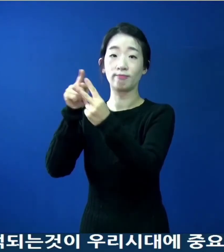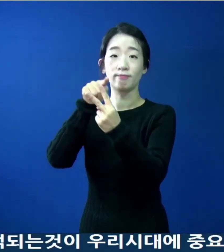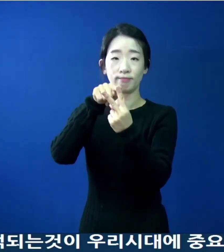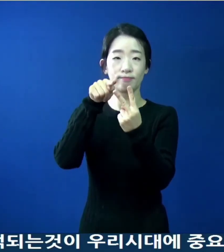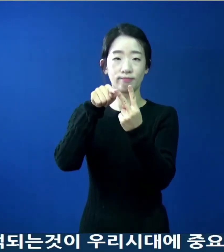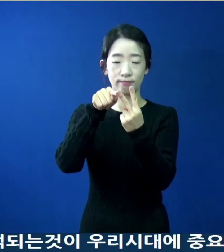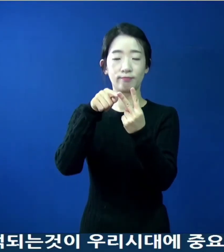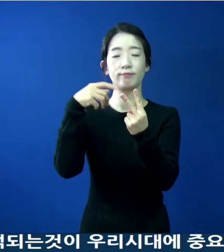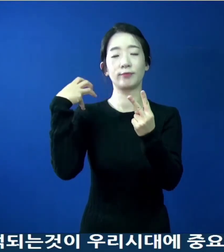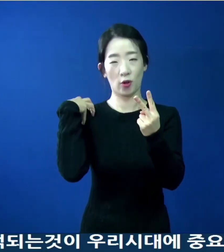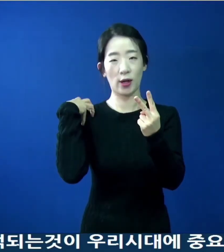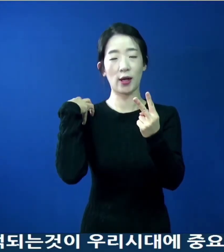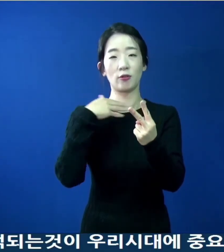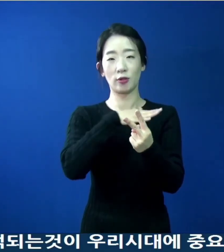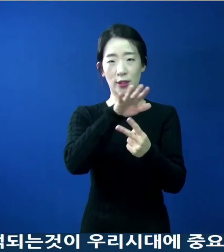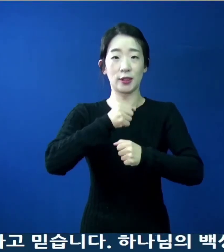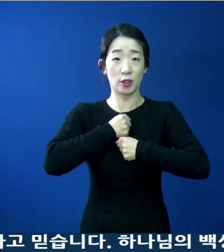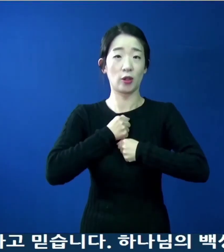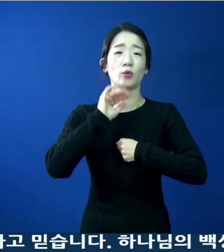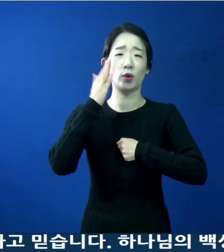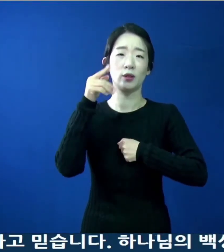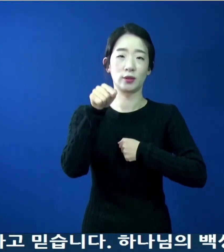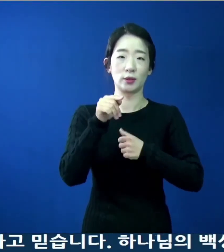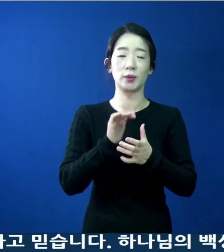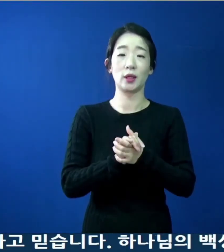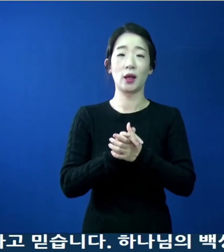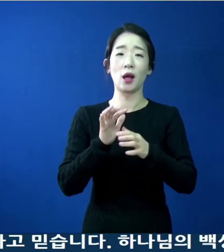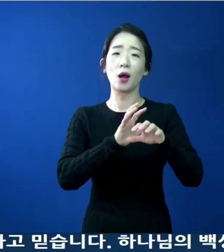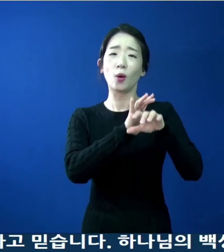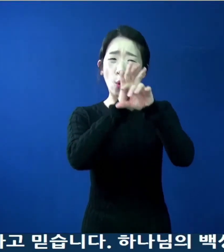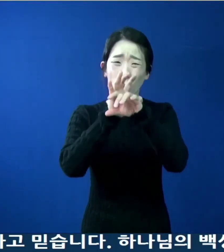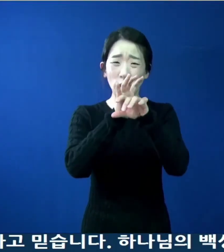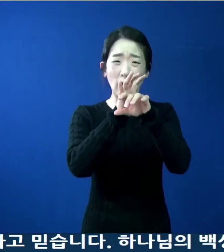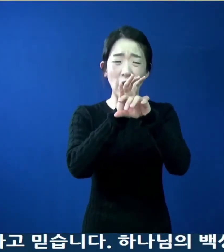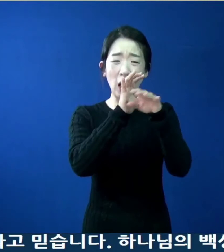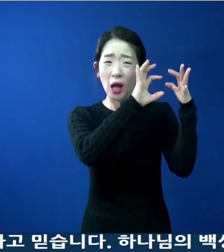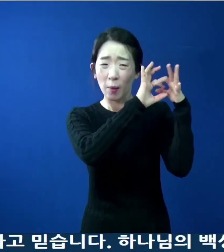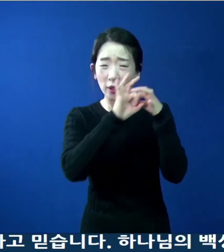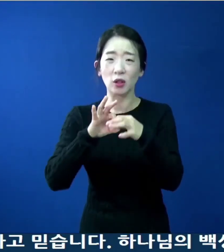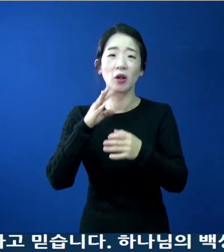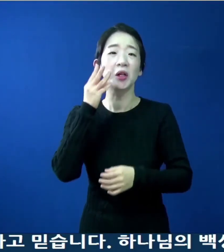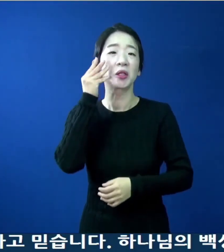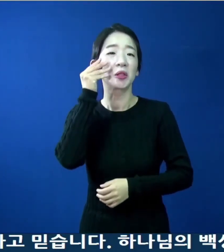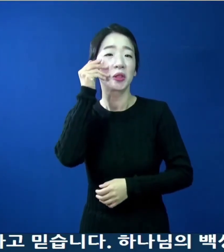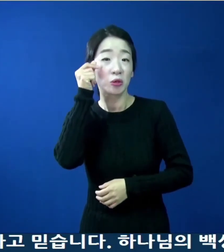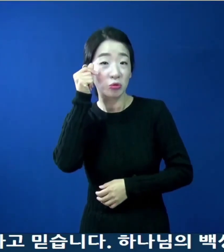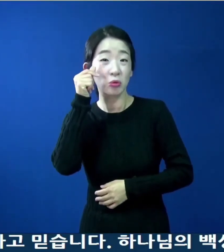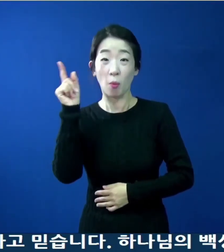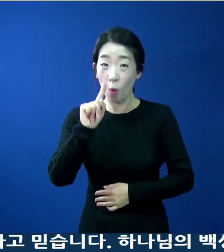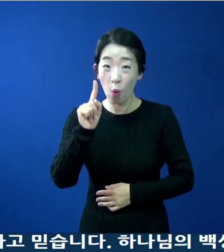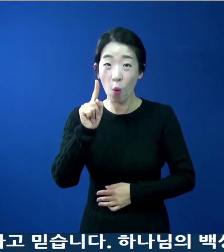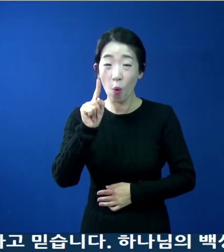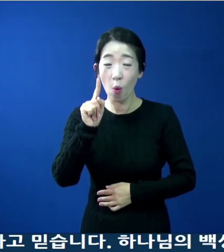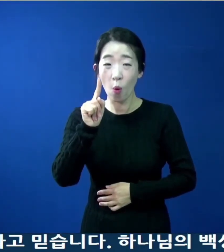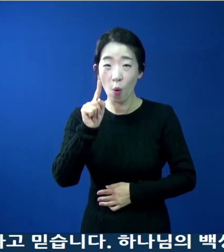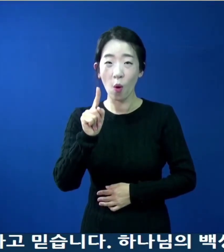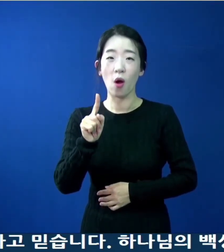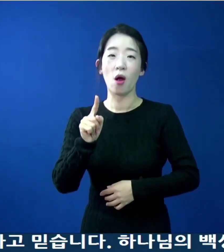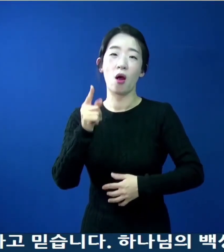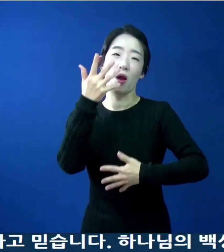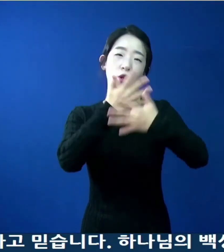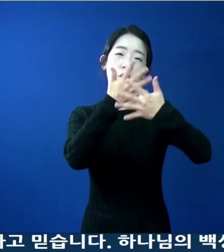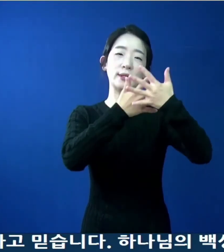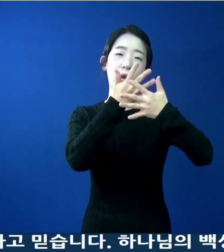코로나가 시작되면서 우리에게 많이 익숙해진 게 비대면 예배죠. 이제 또